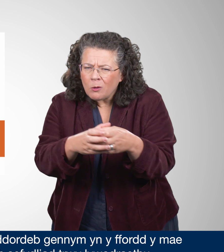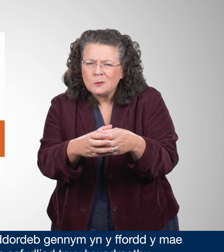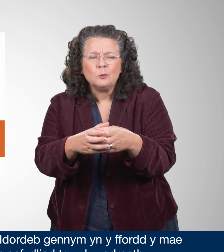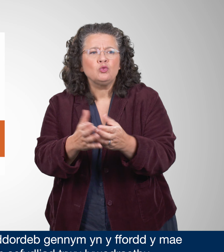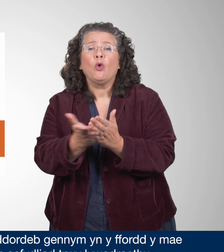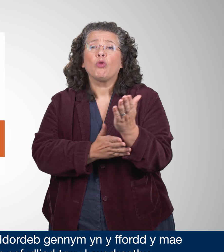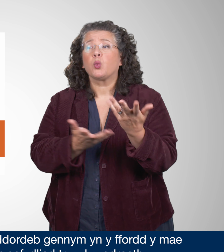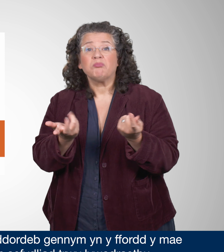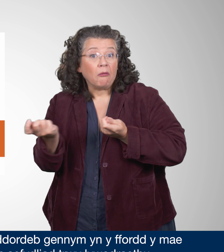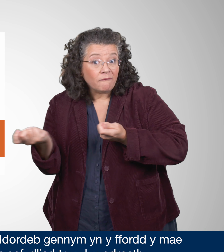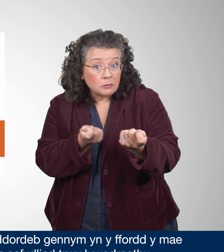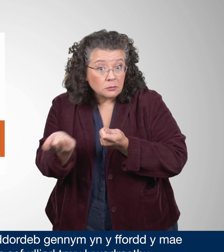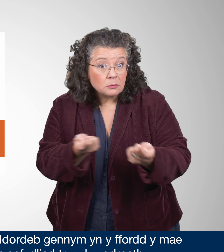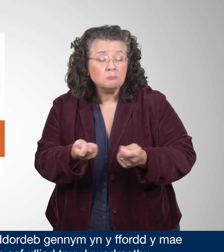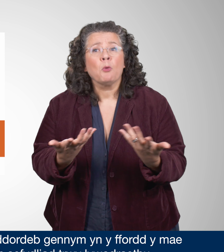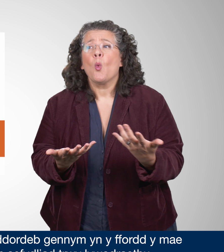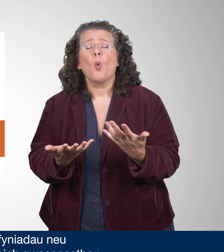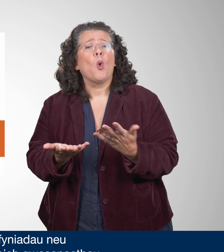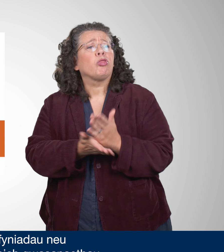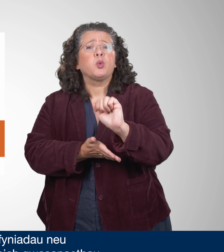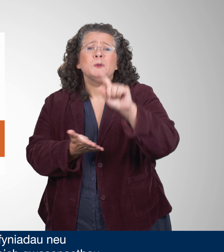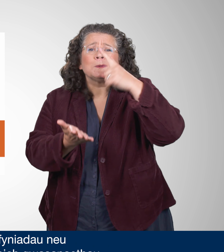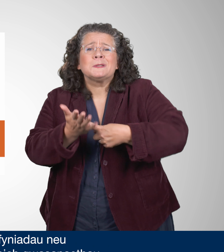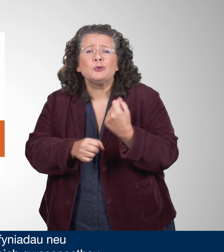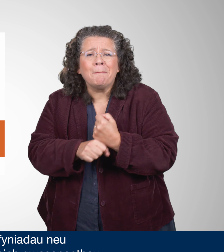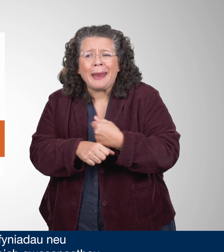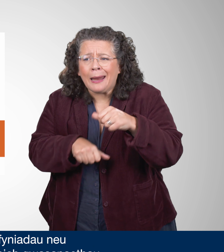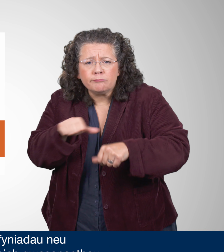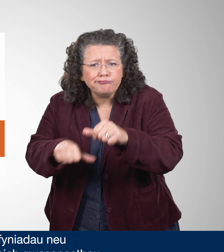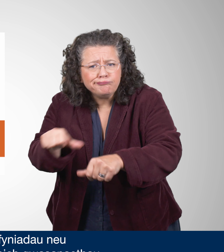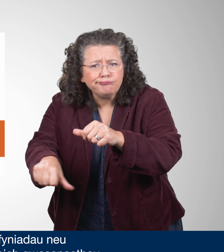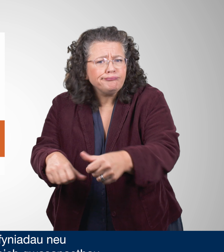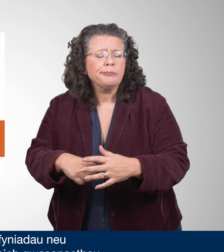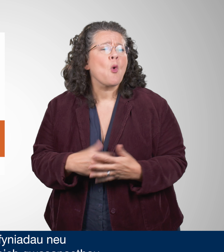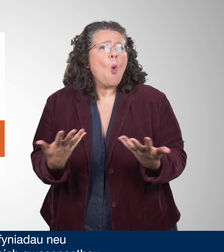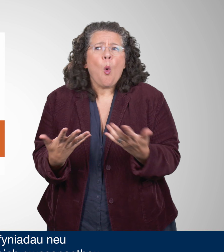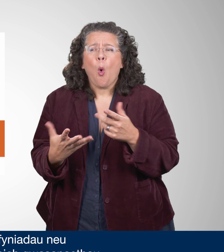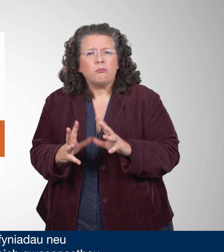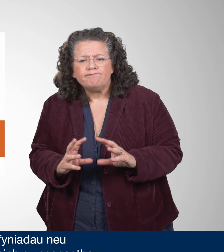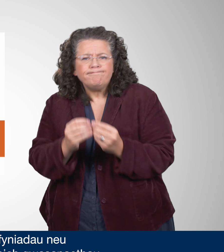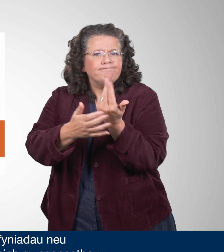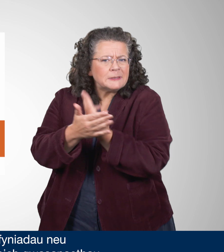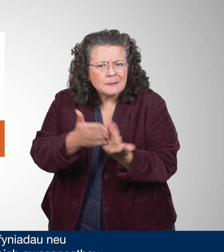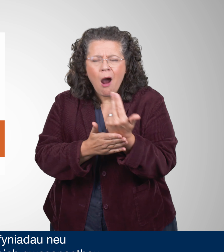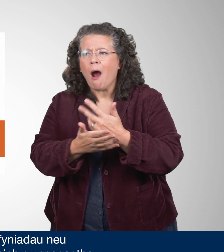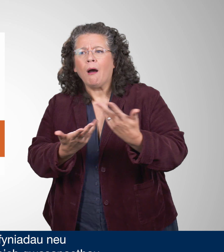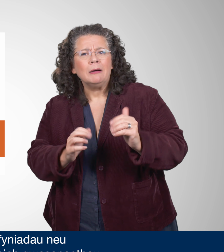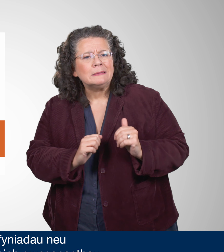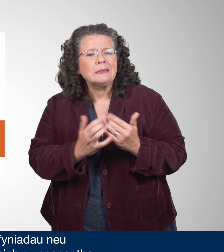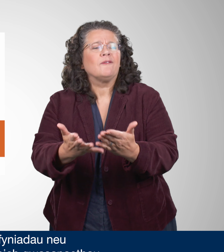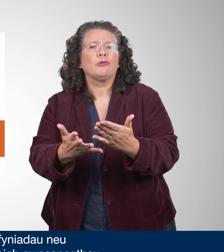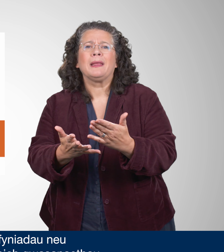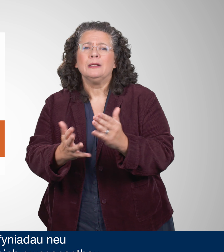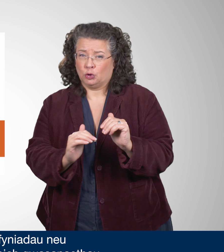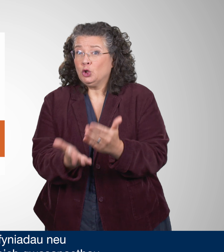yn eich sefydliad trwy lywodraethu a gwneud penderfyniadau neu dyluniad a darpariaeth